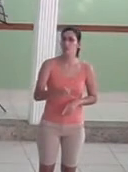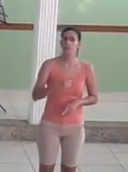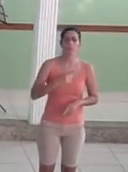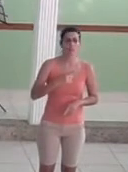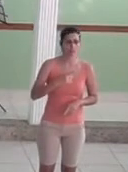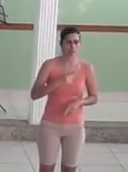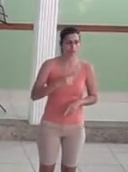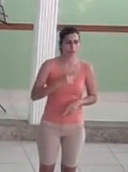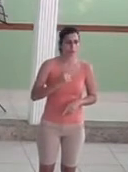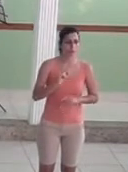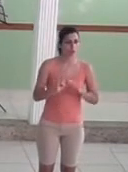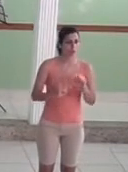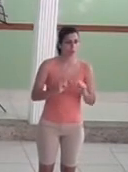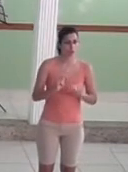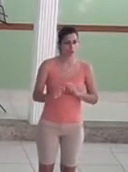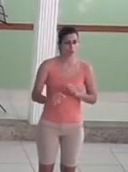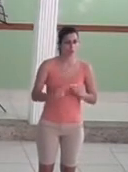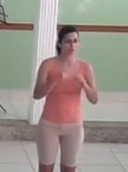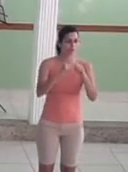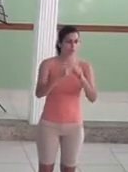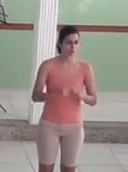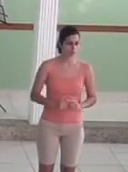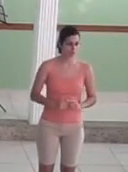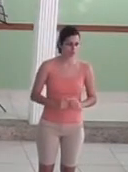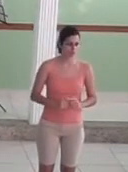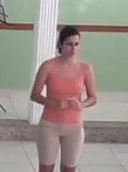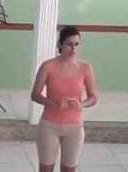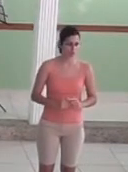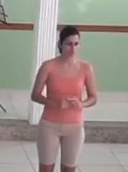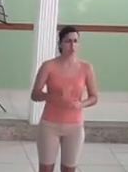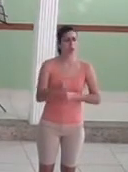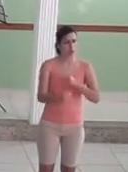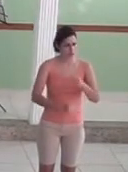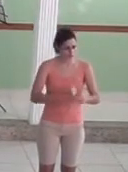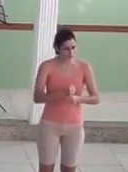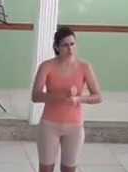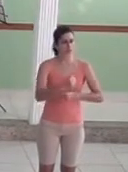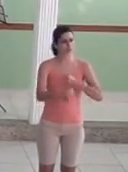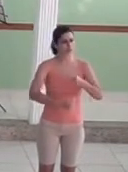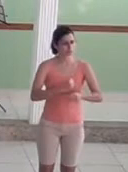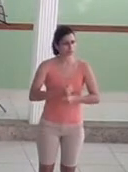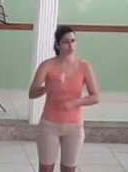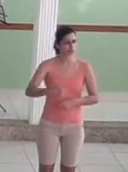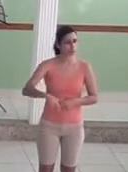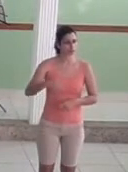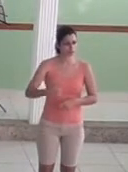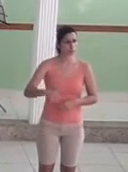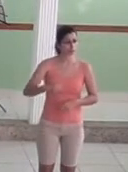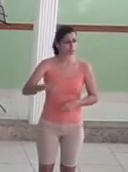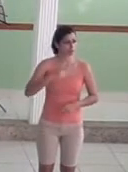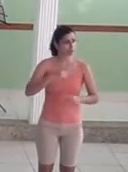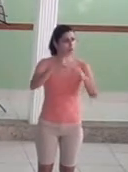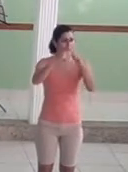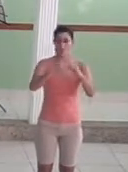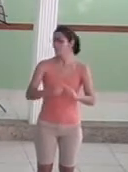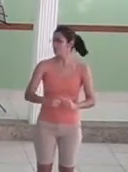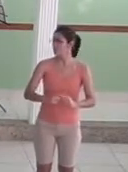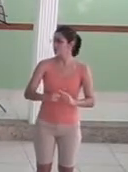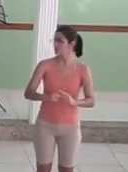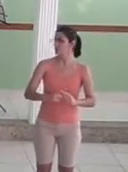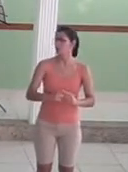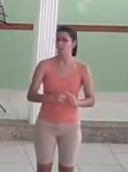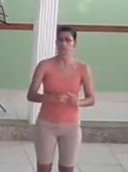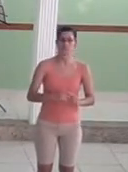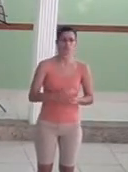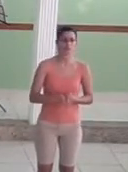todos os meses de janeiro e todos os anos, desde que eu me lembre, as igrejas batistas do litoral fazem um torneio de diversas